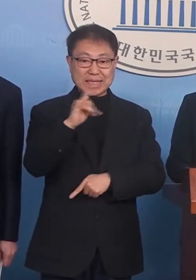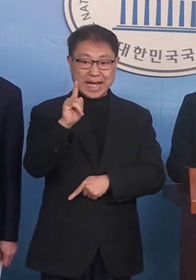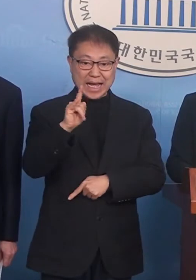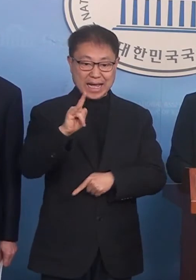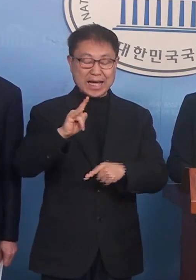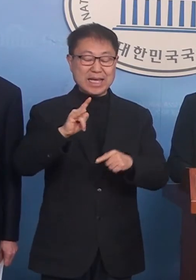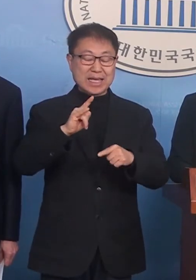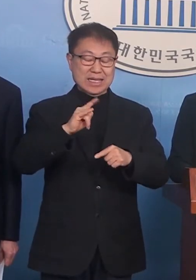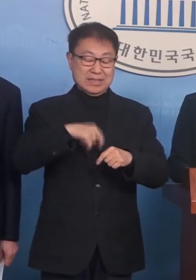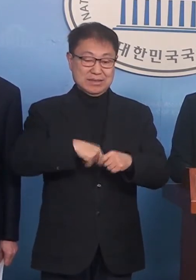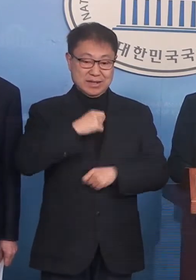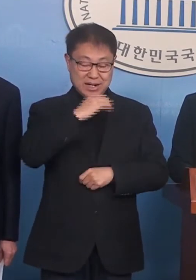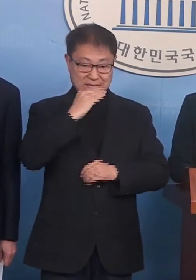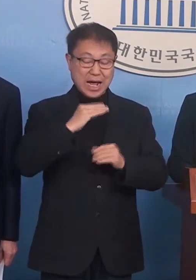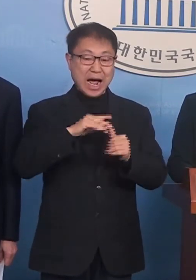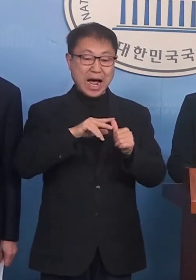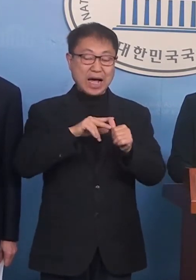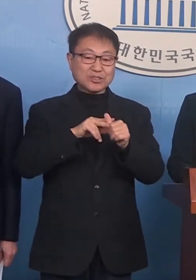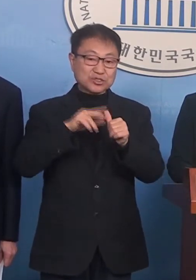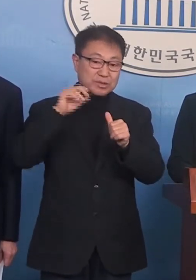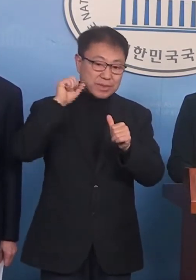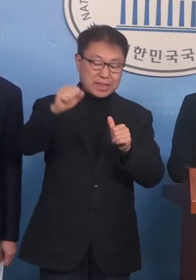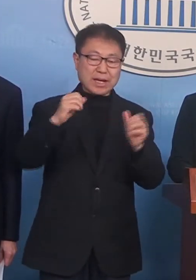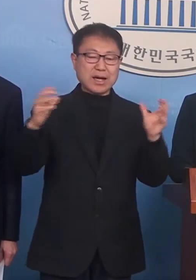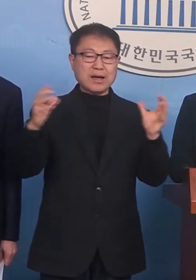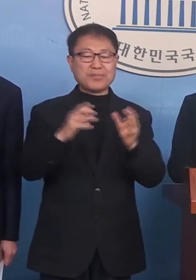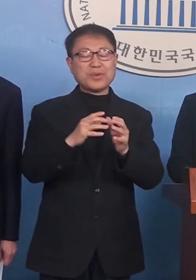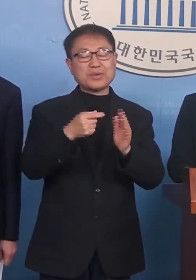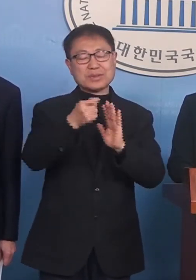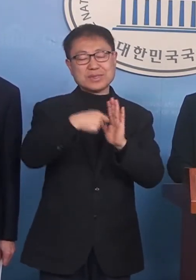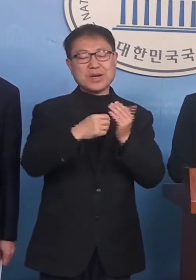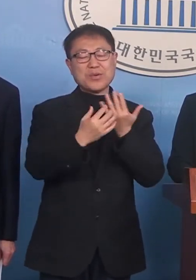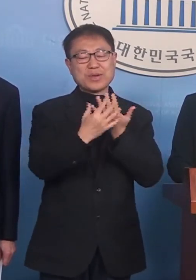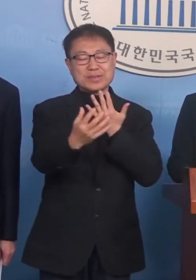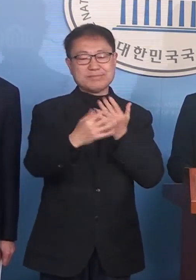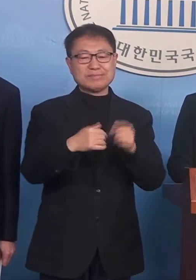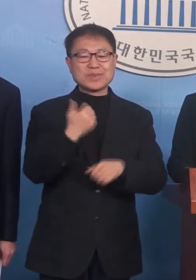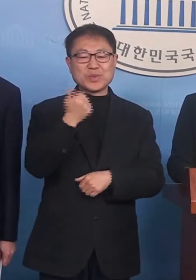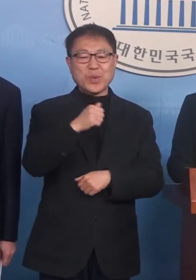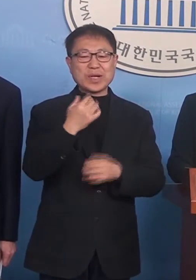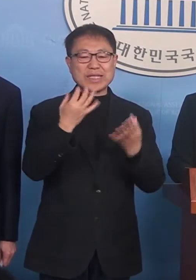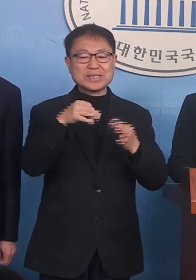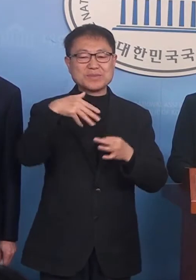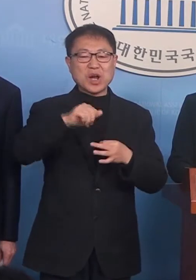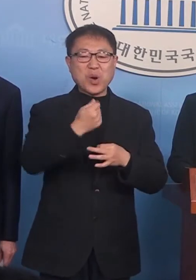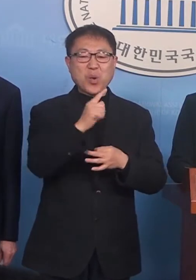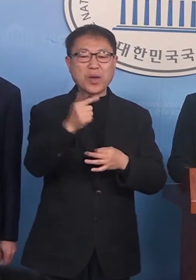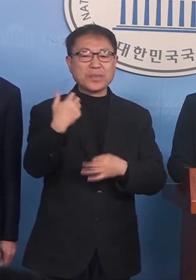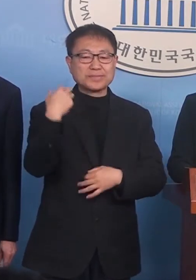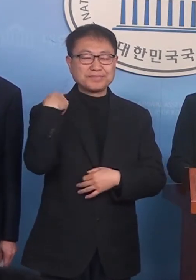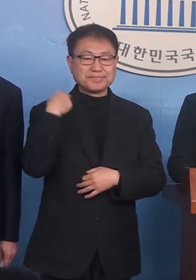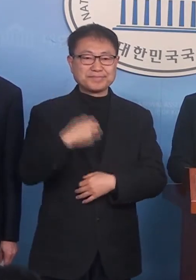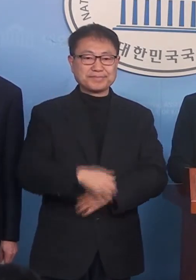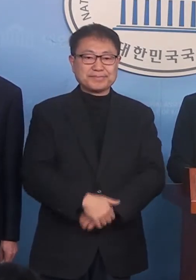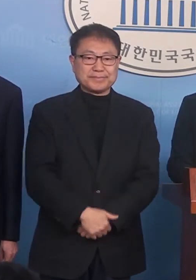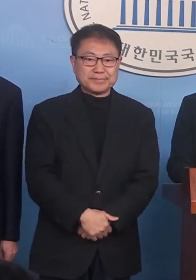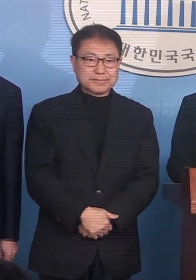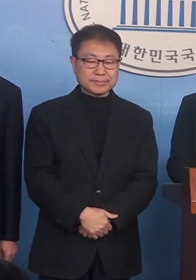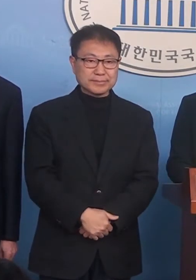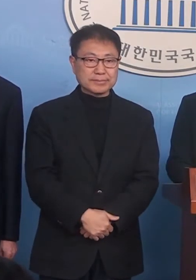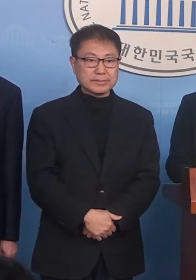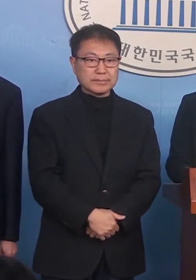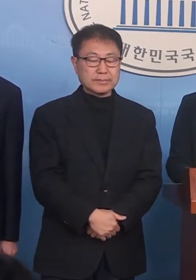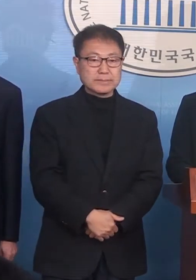정의당 안양시 출마자 합동 기자회견 시작하겠습니다. 오늘 수호 통역은 김철환 통역사께서 수고해 주시고